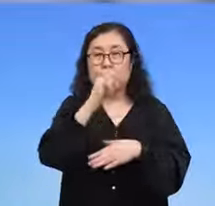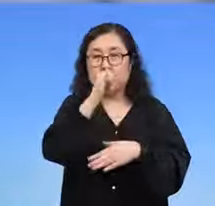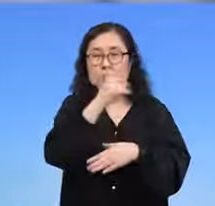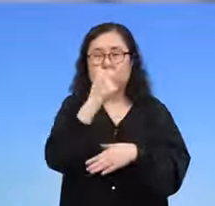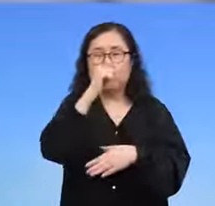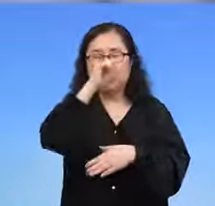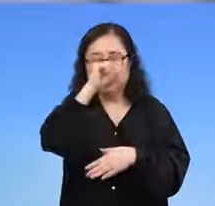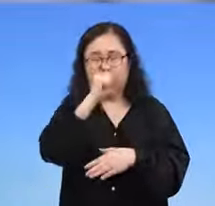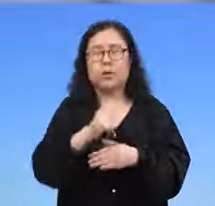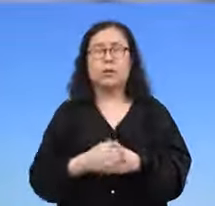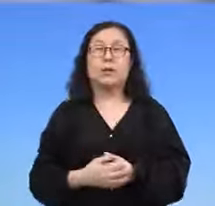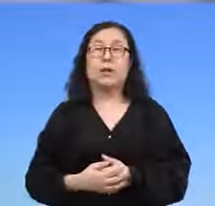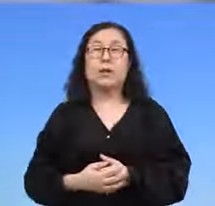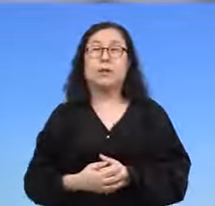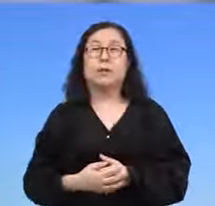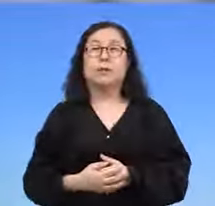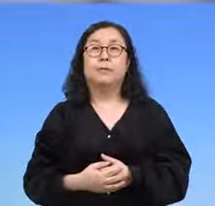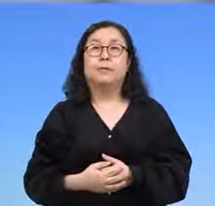감사하겠습니까?